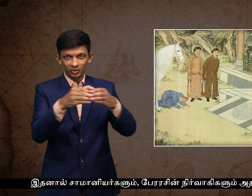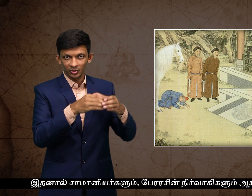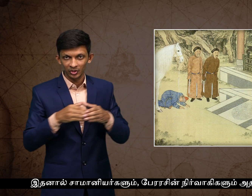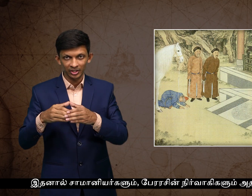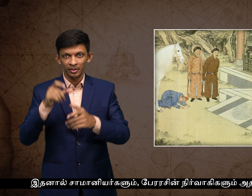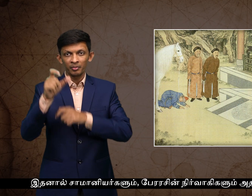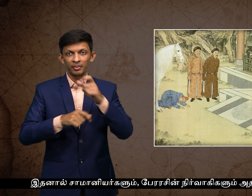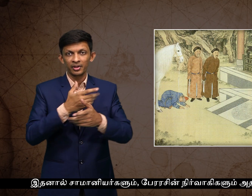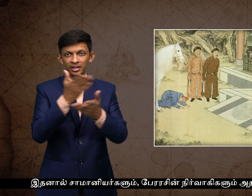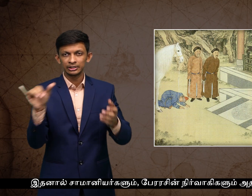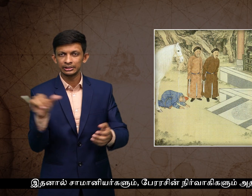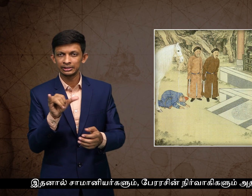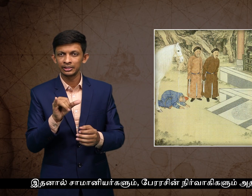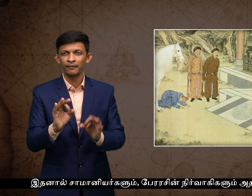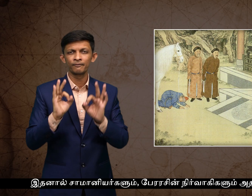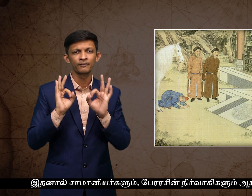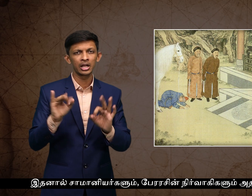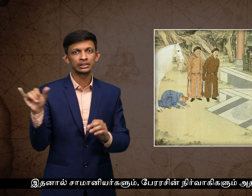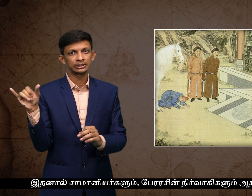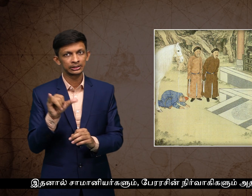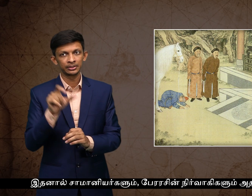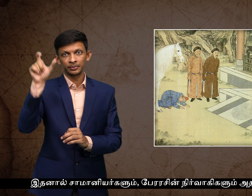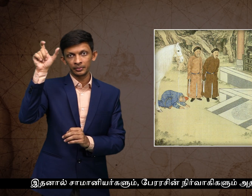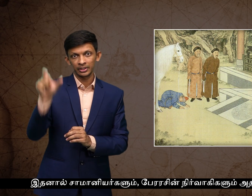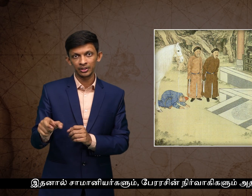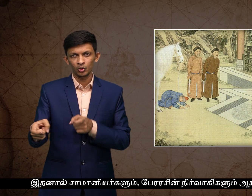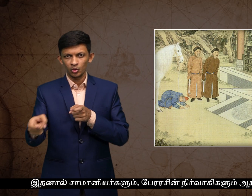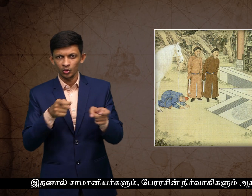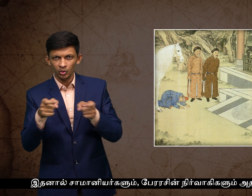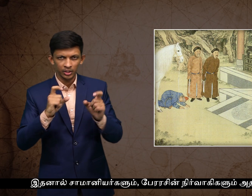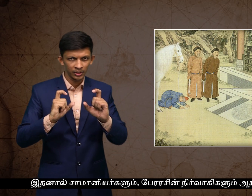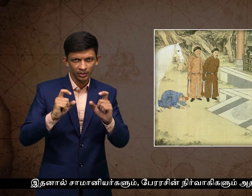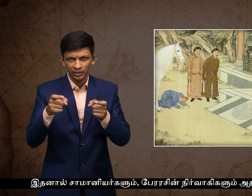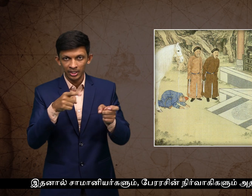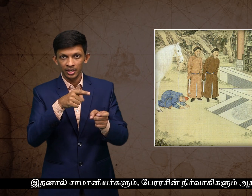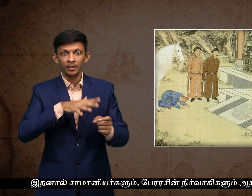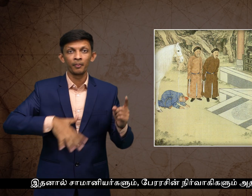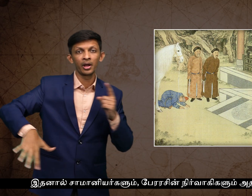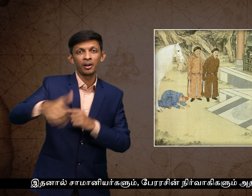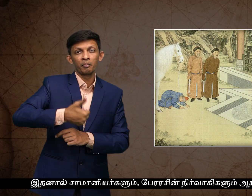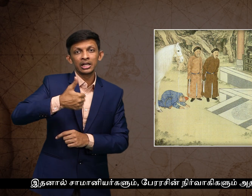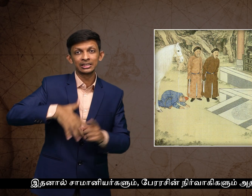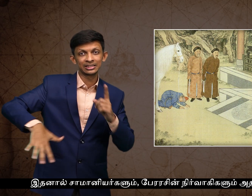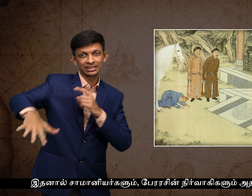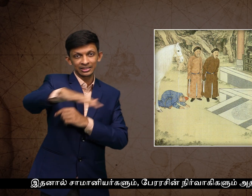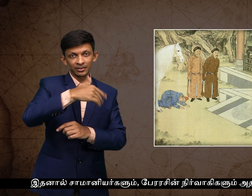இதனால் சாமானியர்களும் பேரரசின் நிர்வாகிகளும் அதிருப்தி அடைந்தனர்.